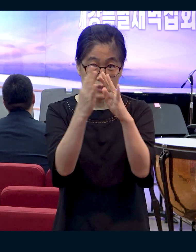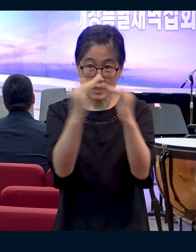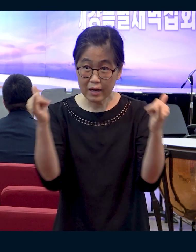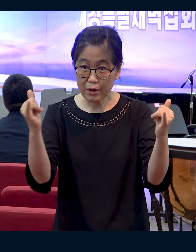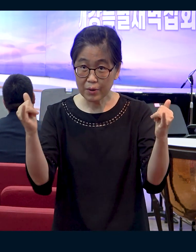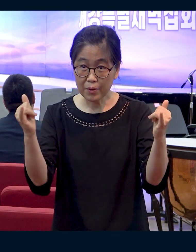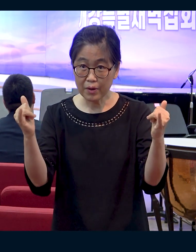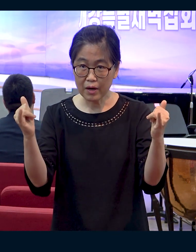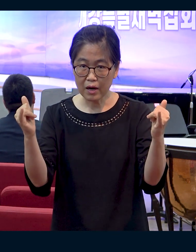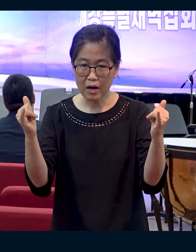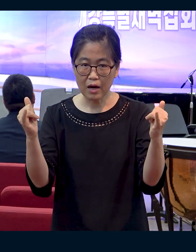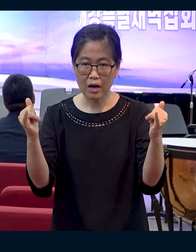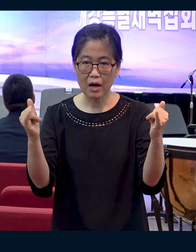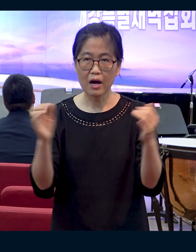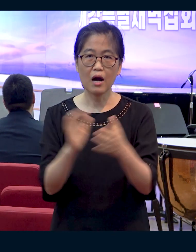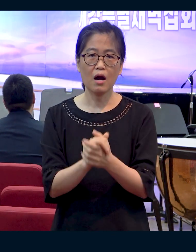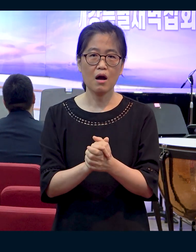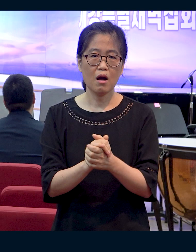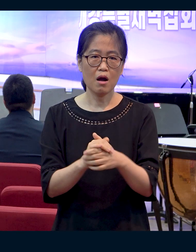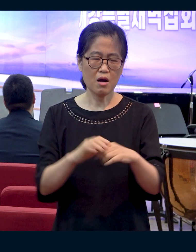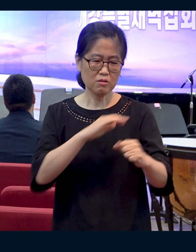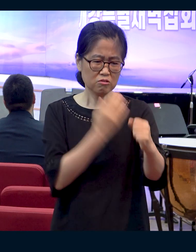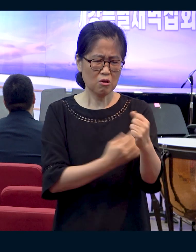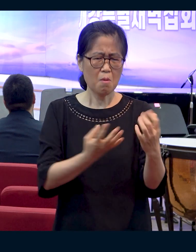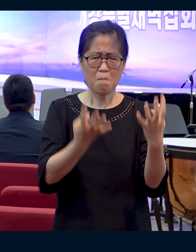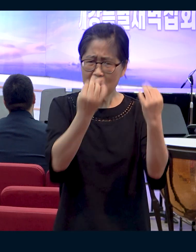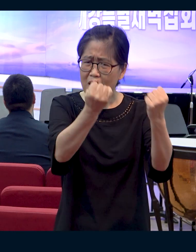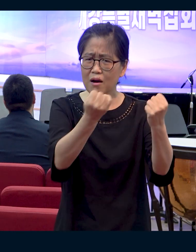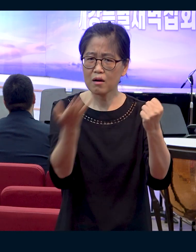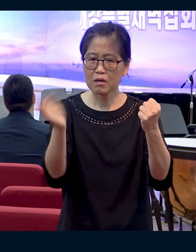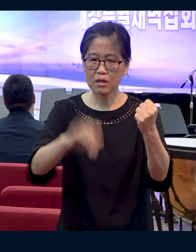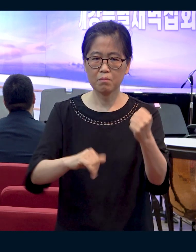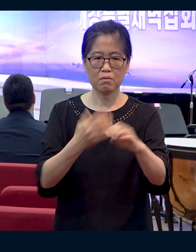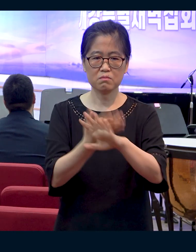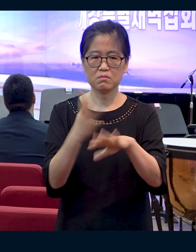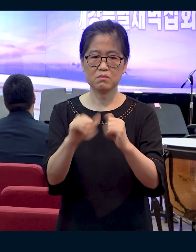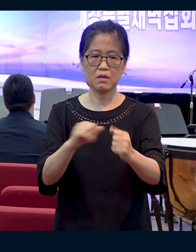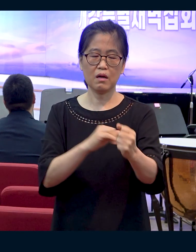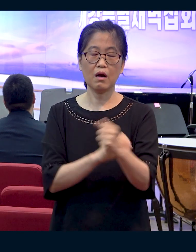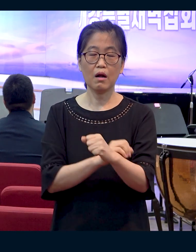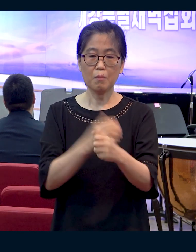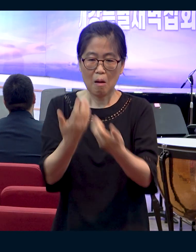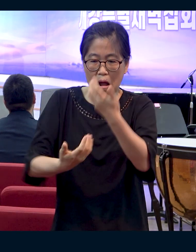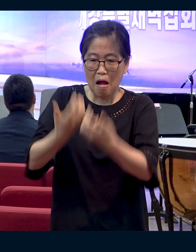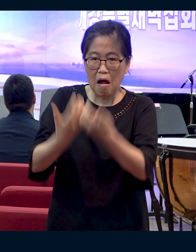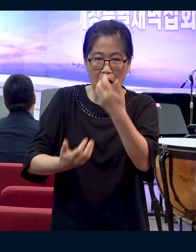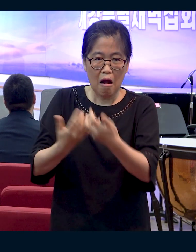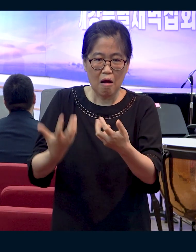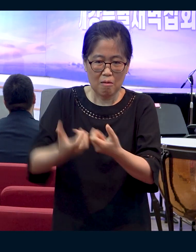사람과 하나가 되지 못하고 상처를 주고 분열시키고